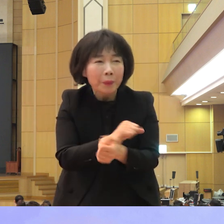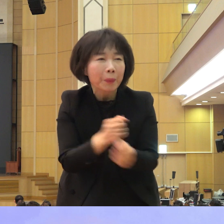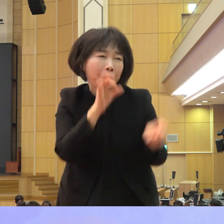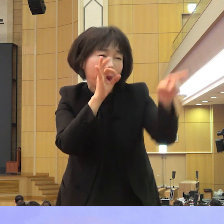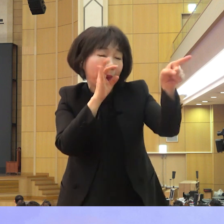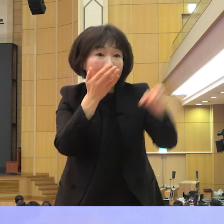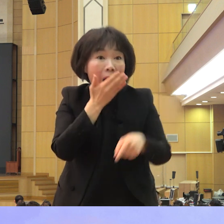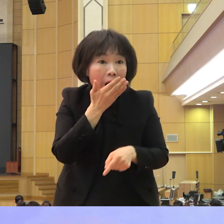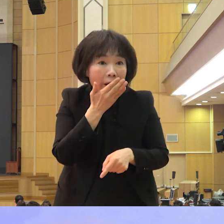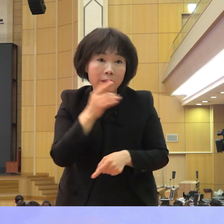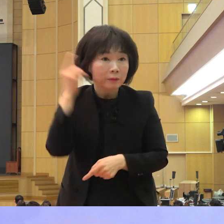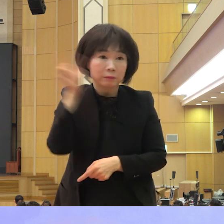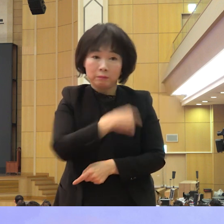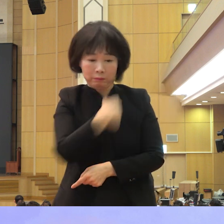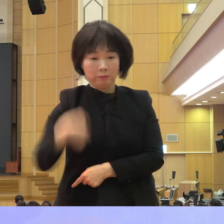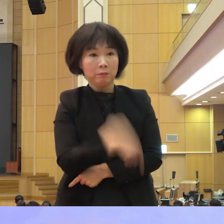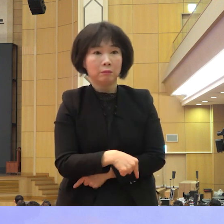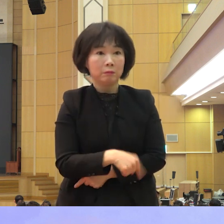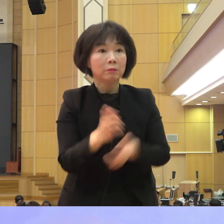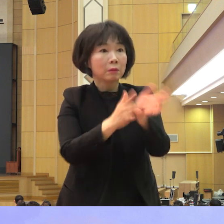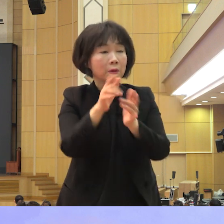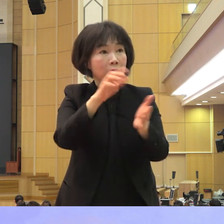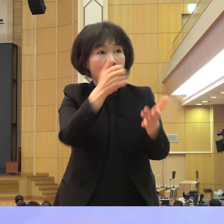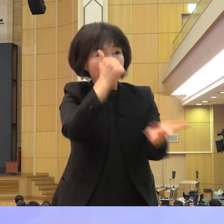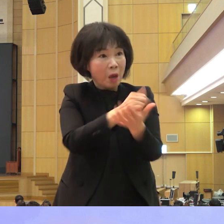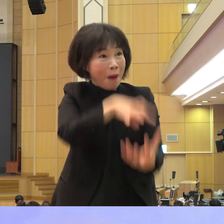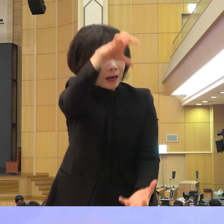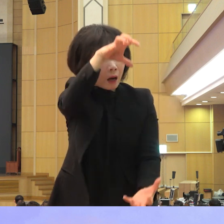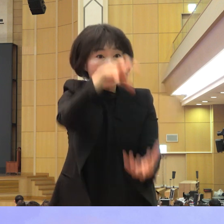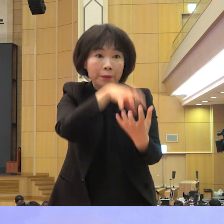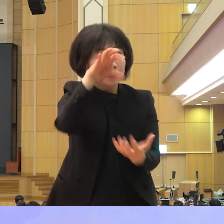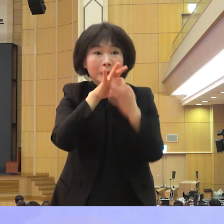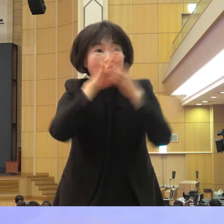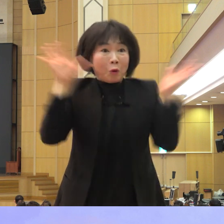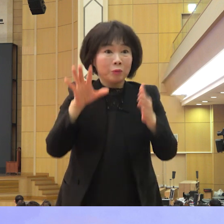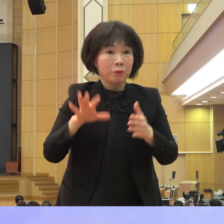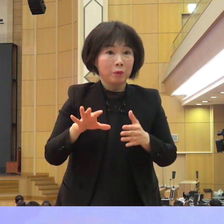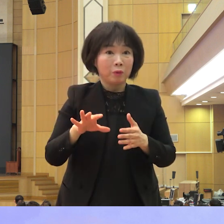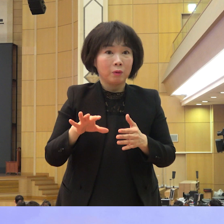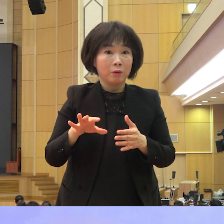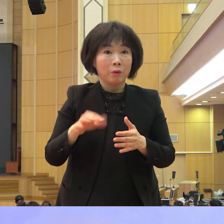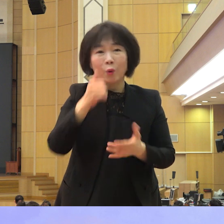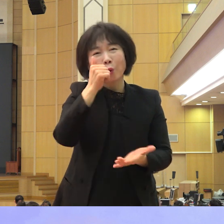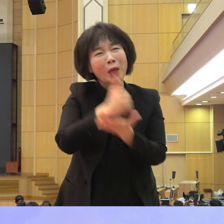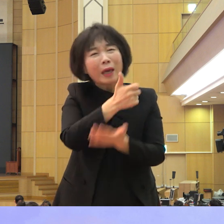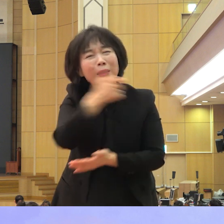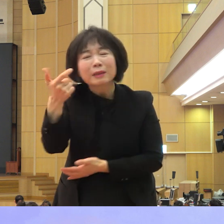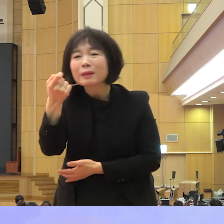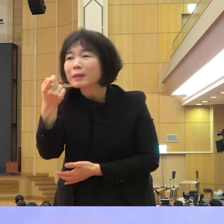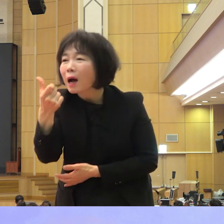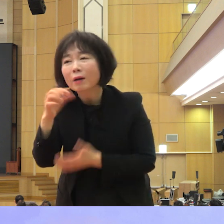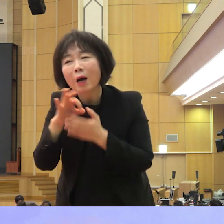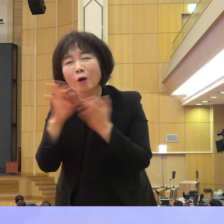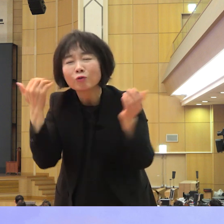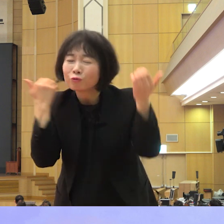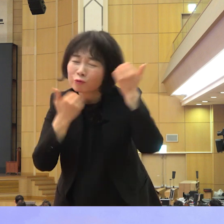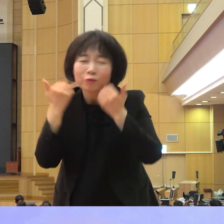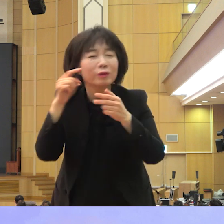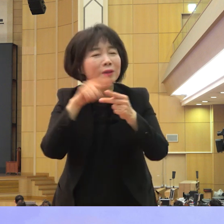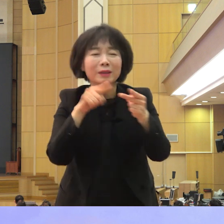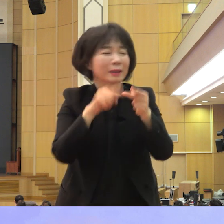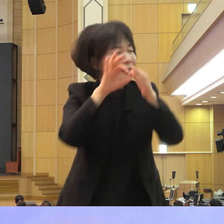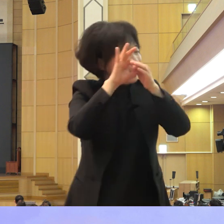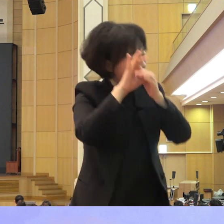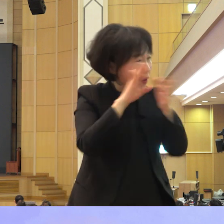있어? 이런 건 없어요. 예수만 믿으면 어떤 죄든 누구든지